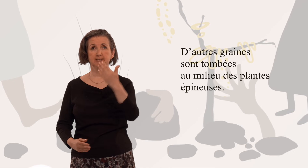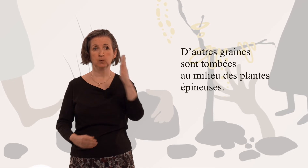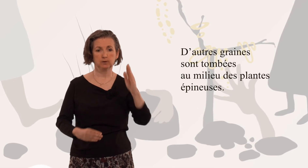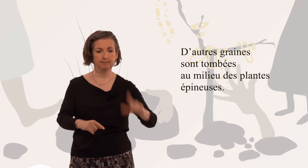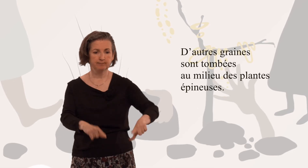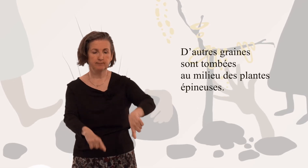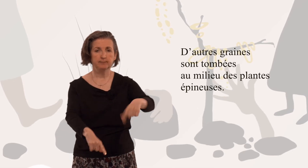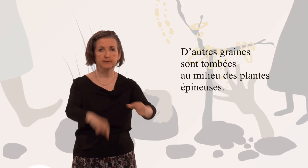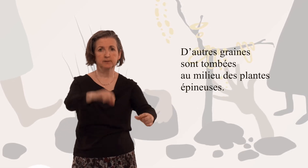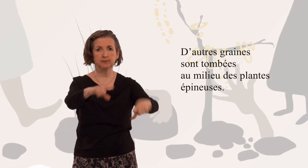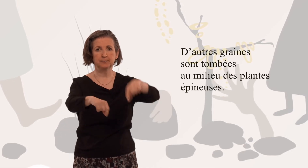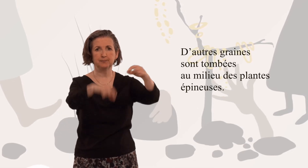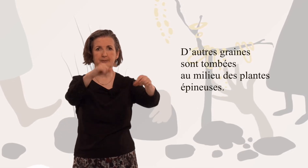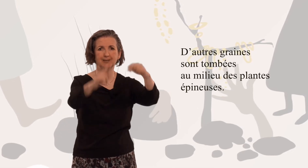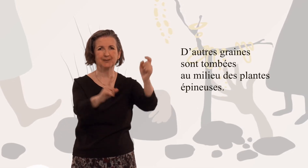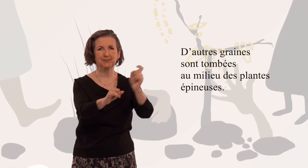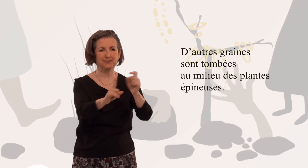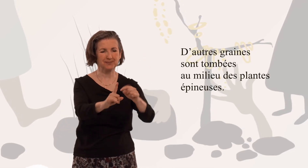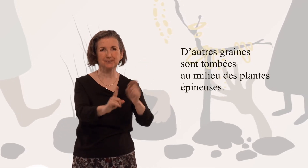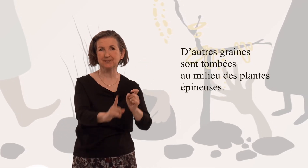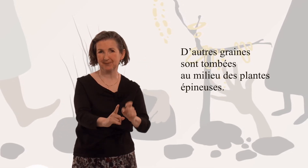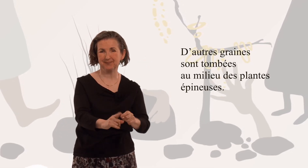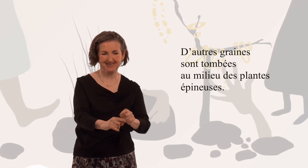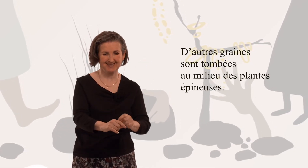D'autres graines sont tombées au milieu des plantes épineuses.